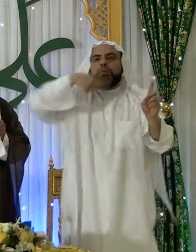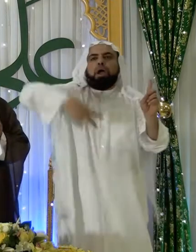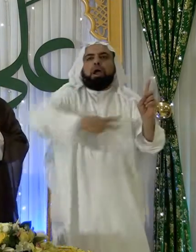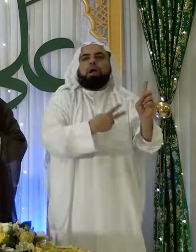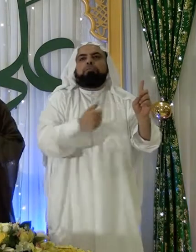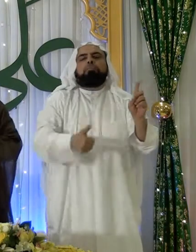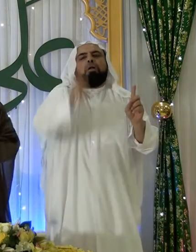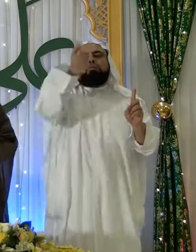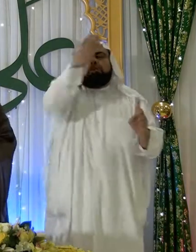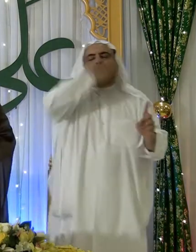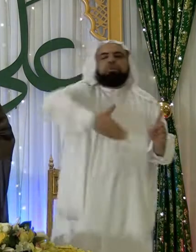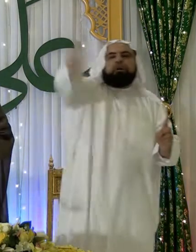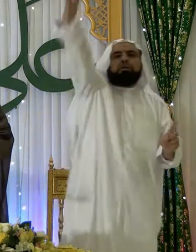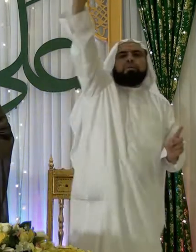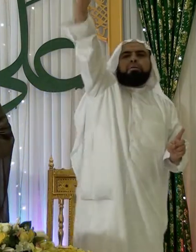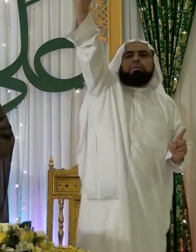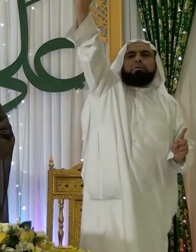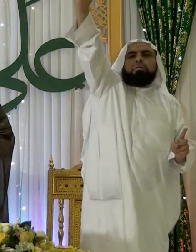عليه السلام.